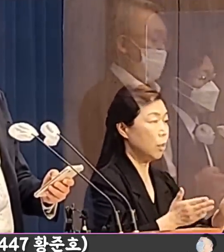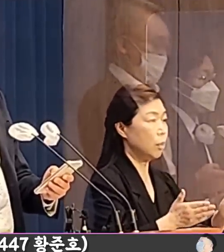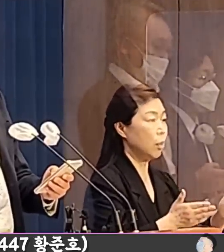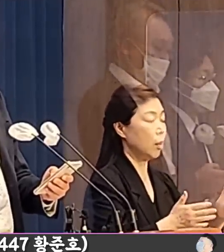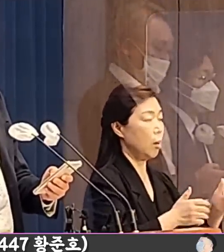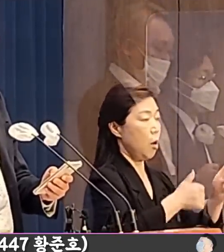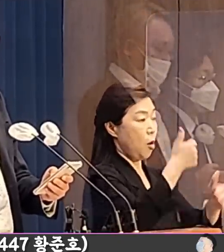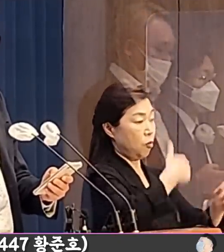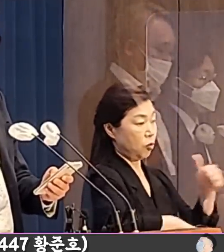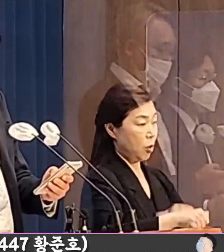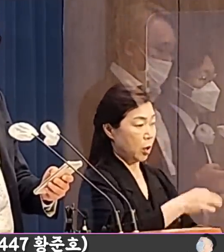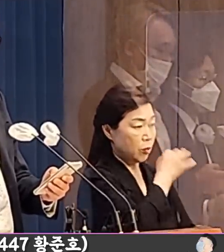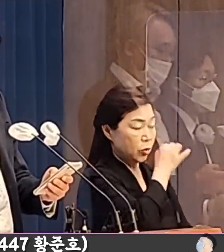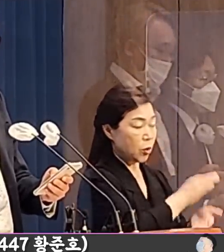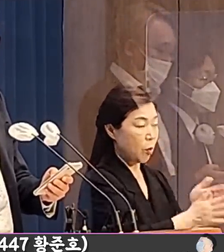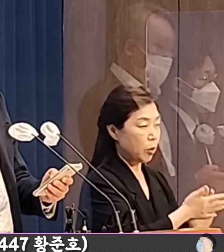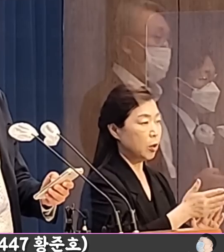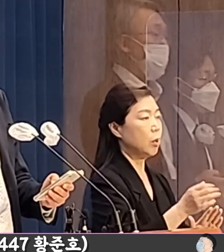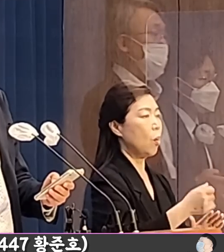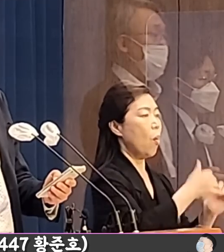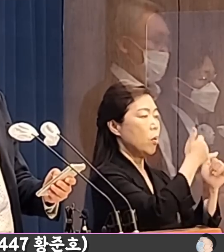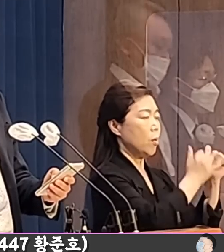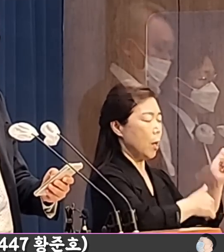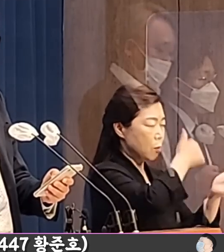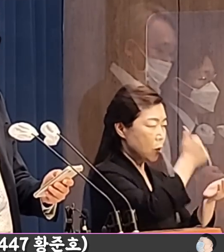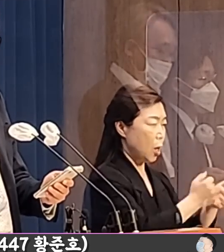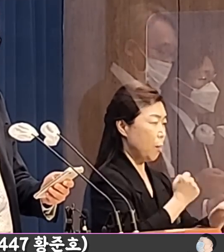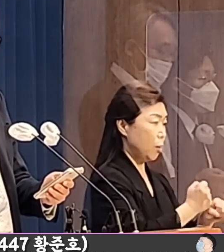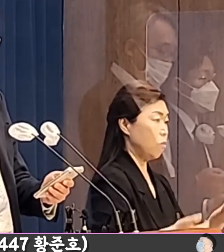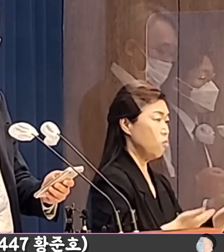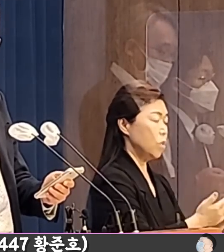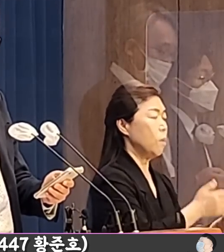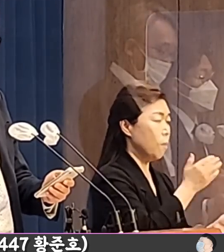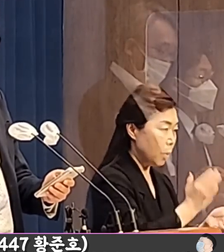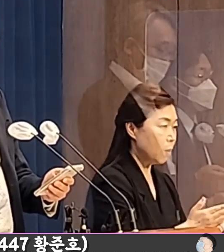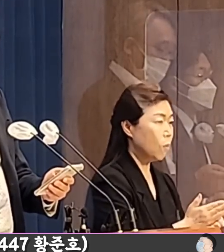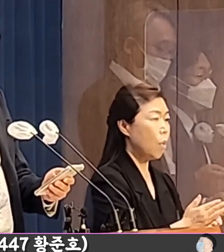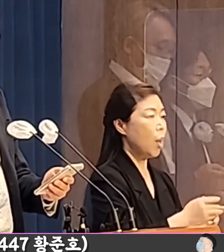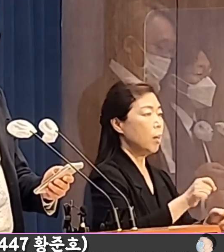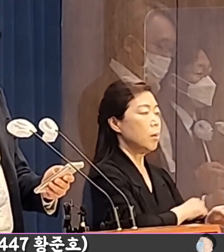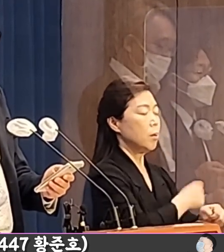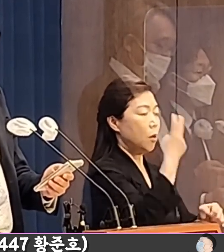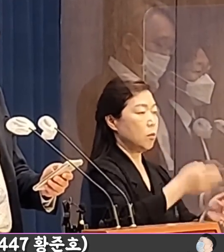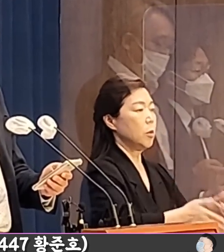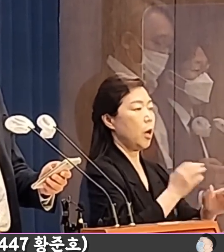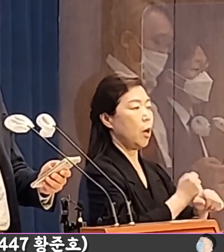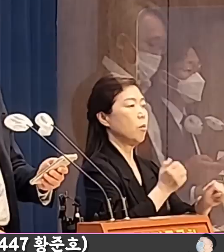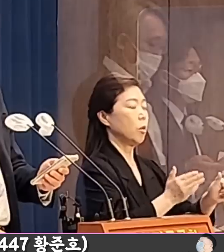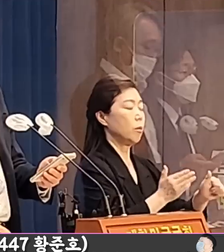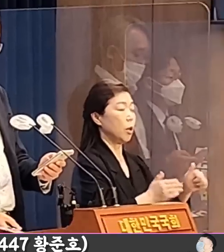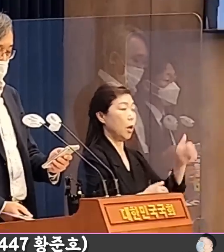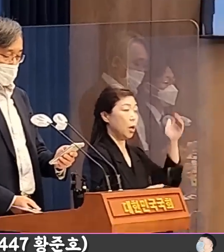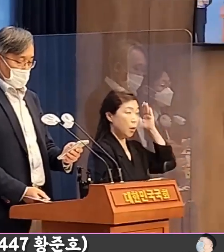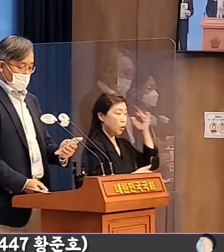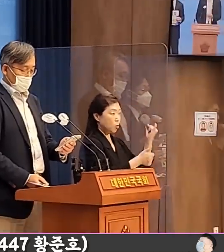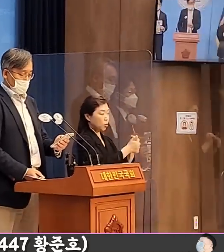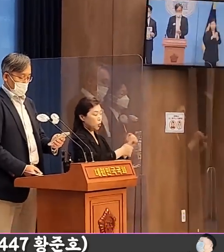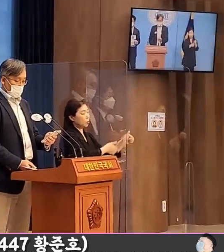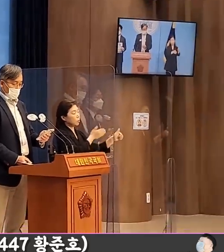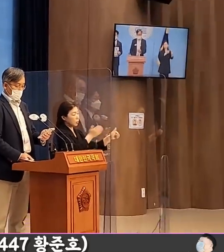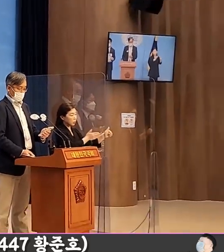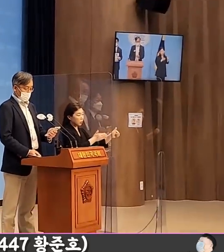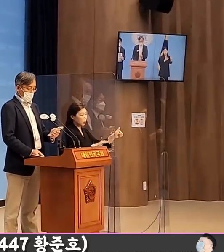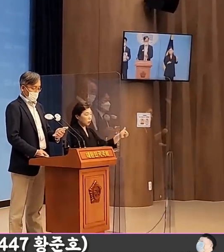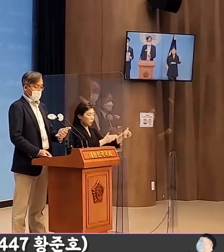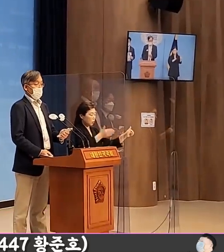위해 역사에 죄를 짓지 않기 위해 반드시 특검을 실시해 주십시오. 대통령 부부에게 촉구합니다. 당신들은